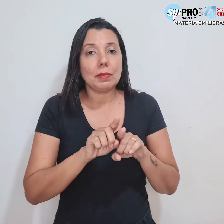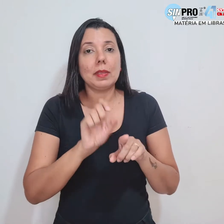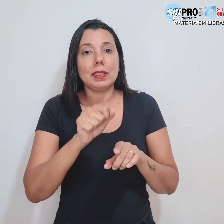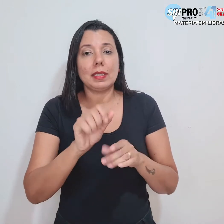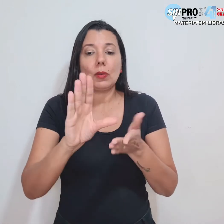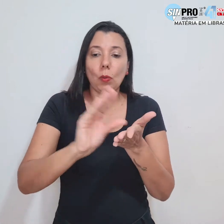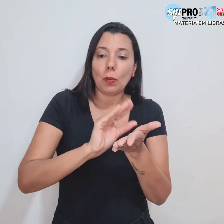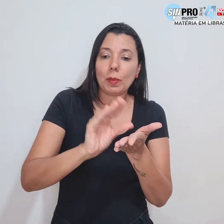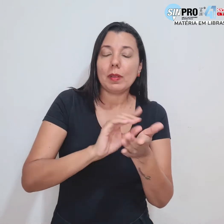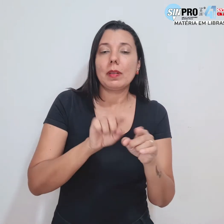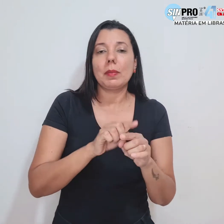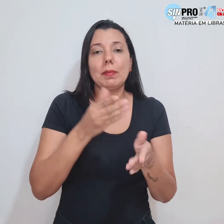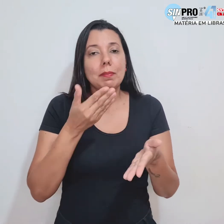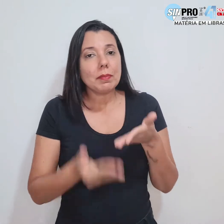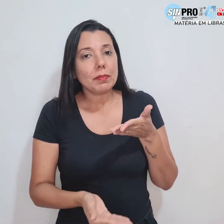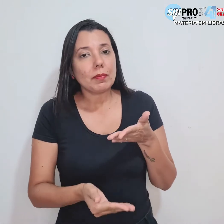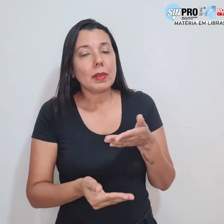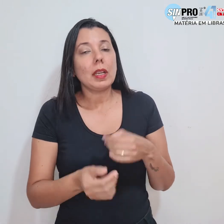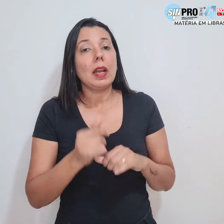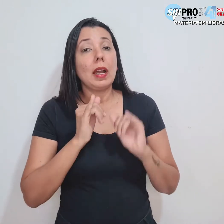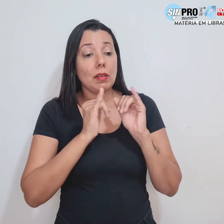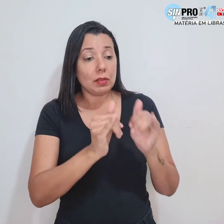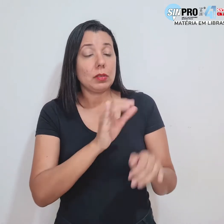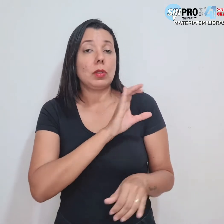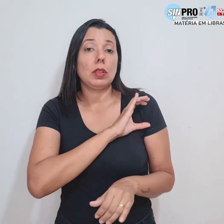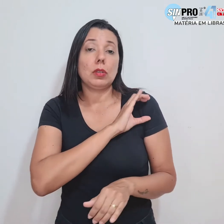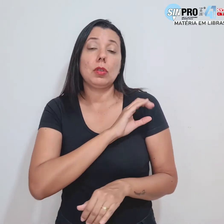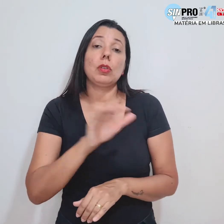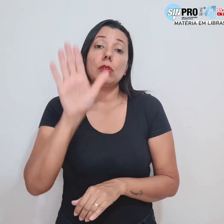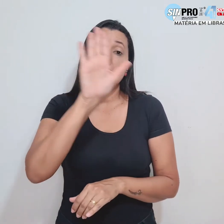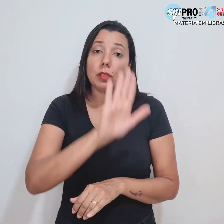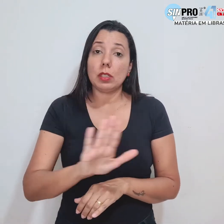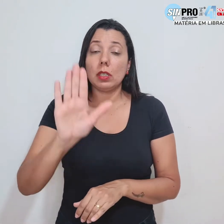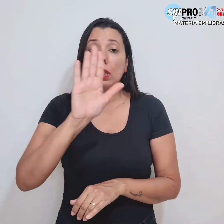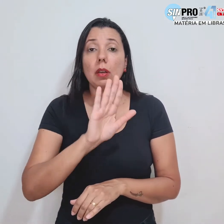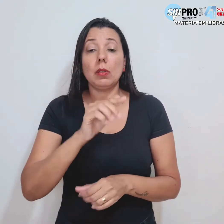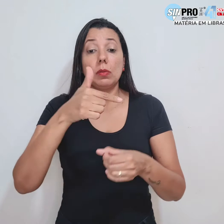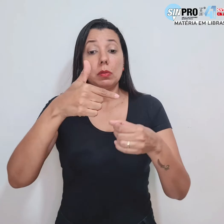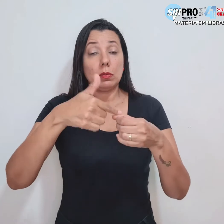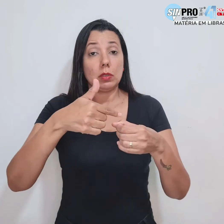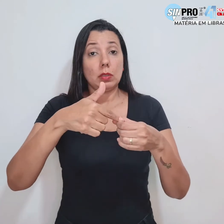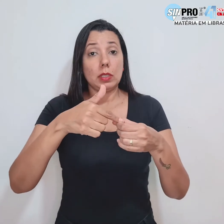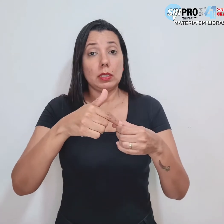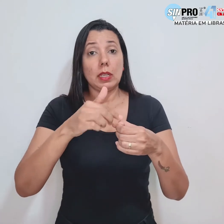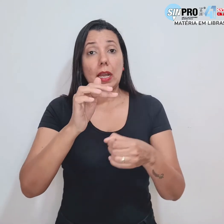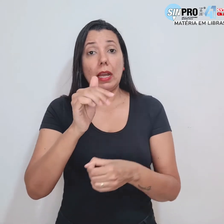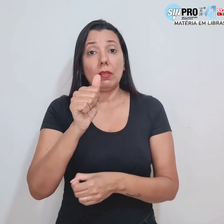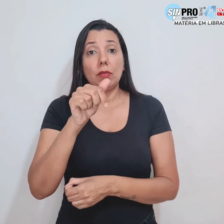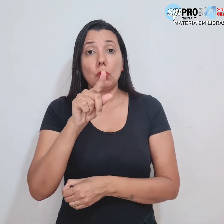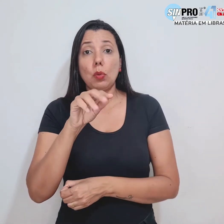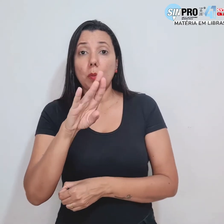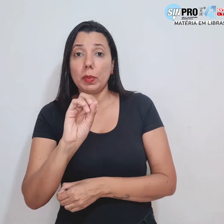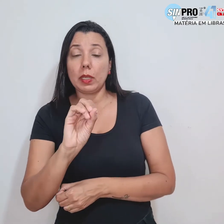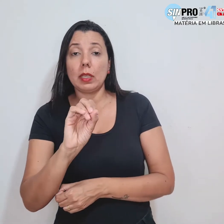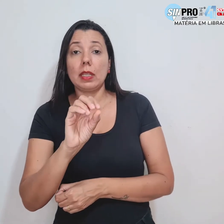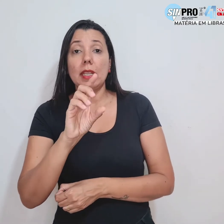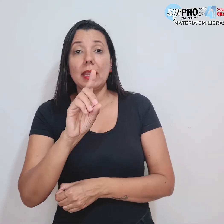repasse também cai, analisa o coordenador-geral da Federação Única dos Petroleiros, a FUP, David